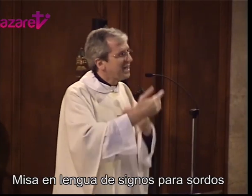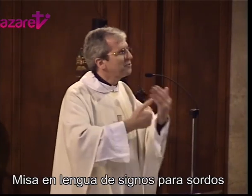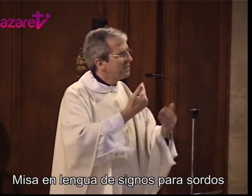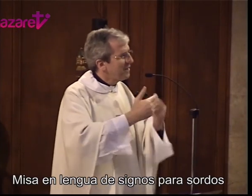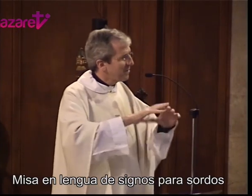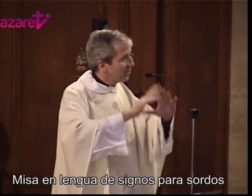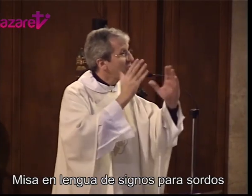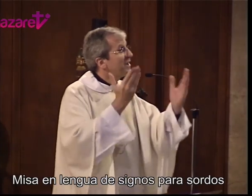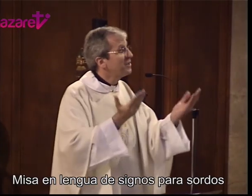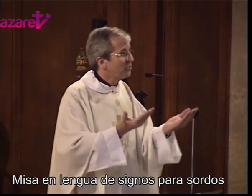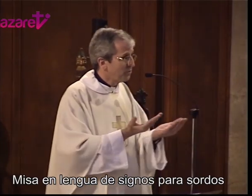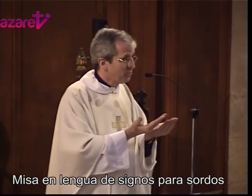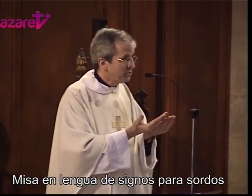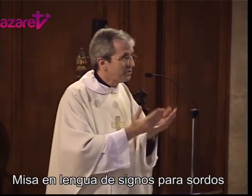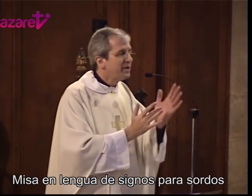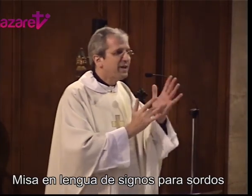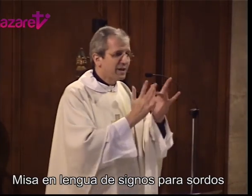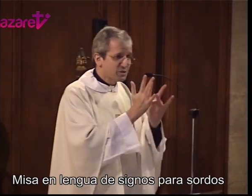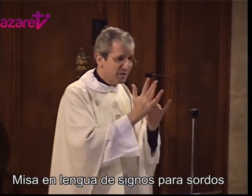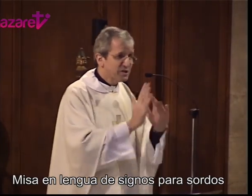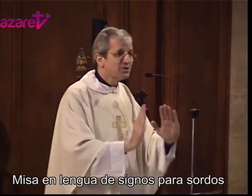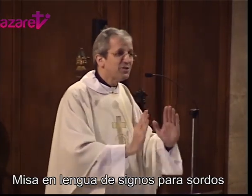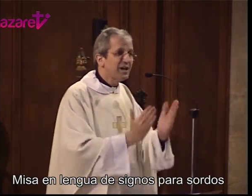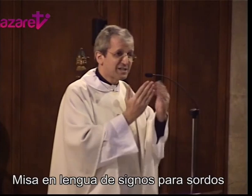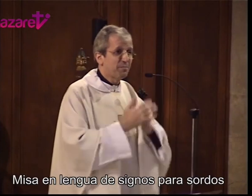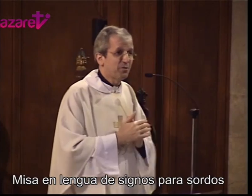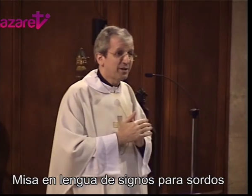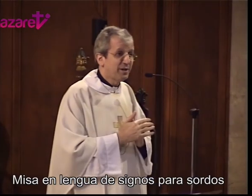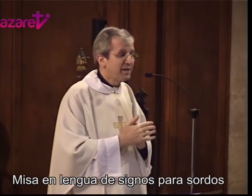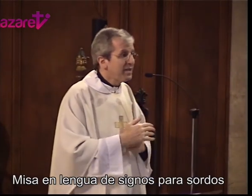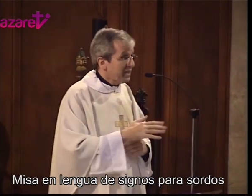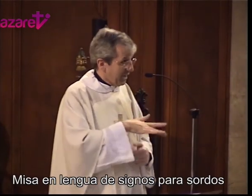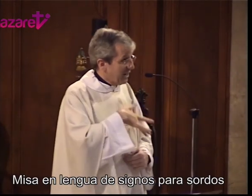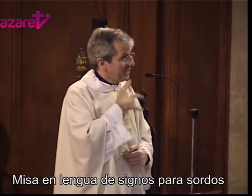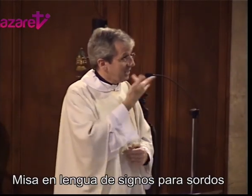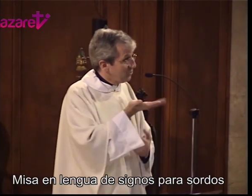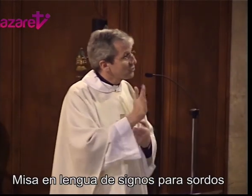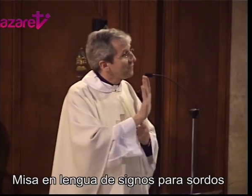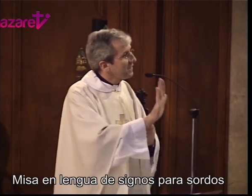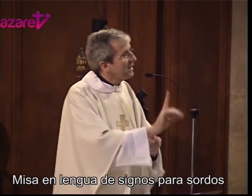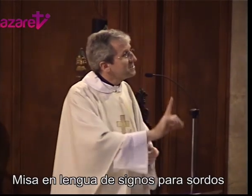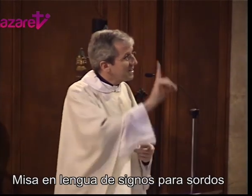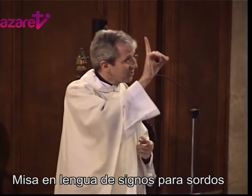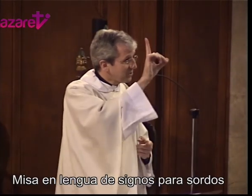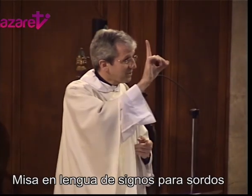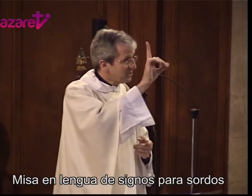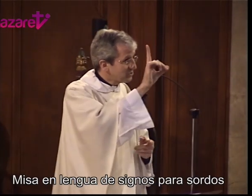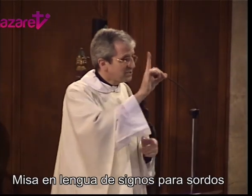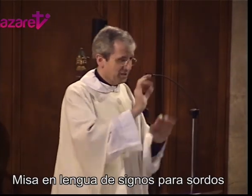de celebrarlo en todo el mundo: Jesucristo, el Salvador, el que nos ofrece la misericordia de Dios. Y por